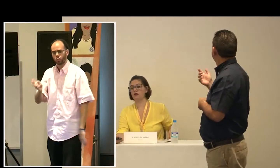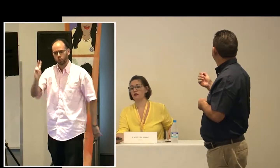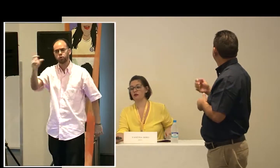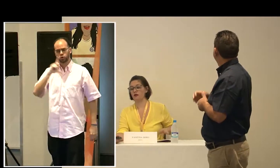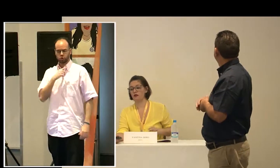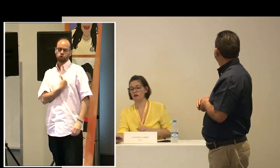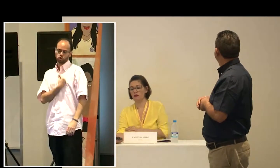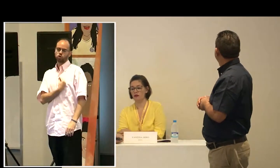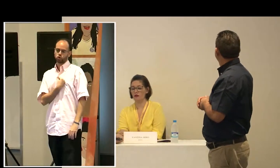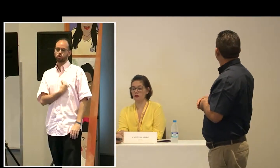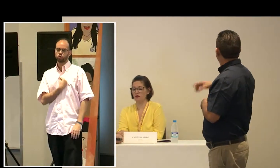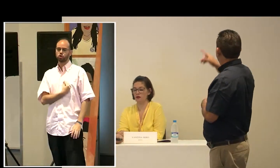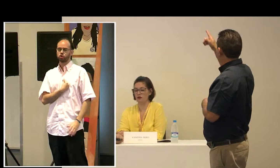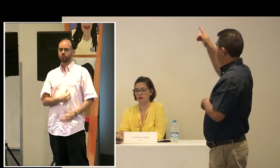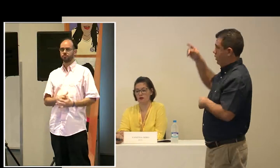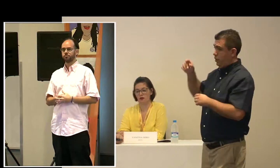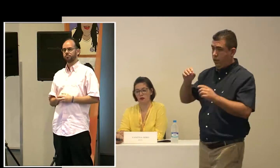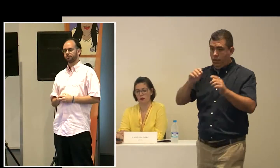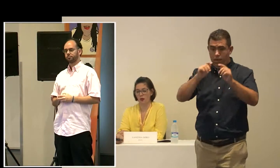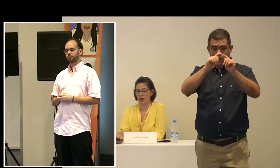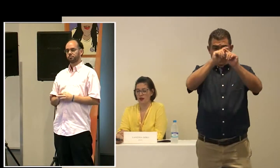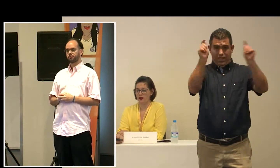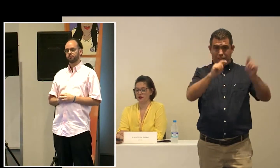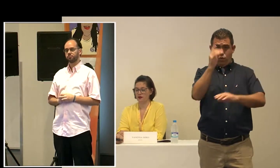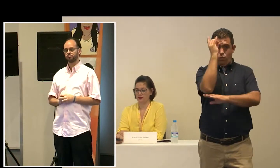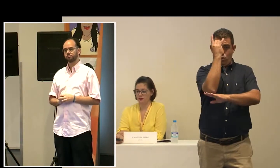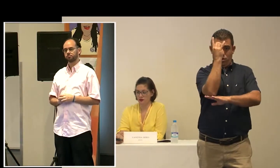pode avançar acerca desse tema do bilinguismo.